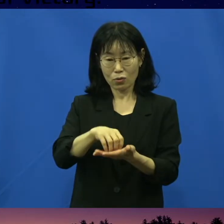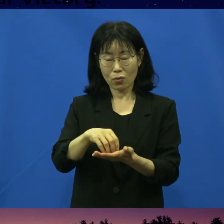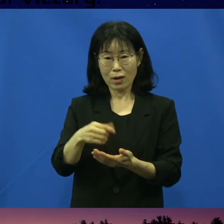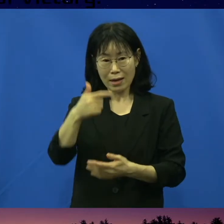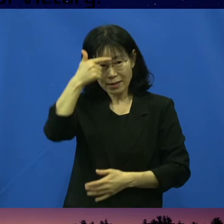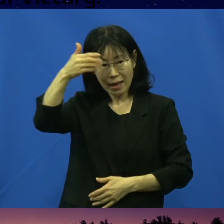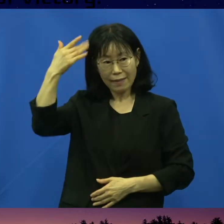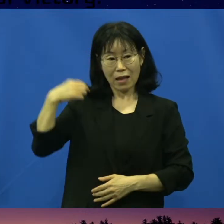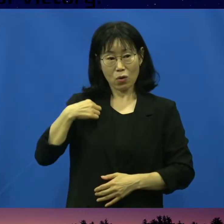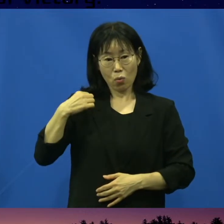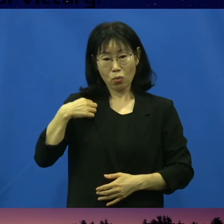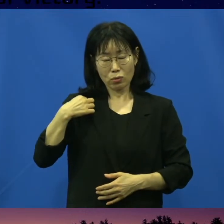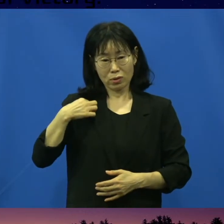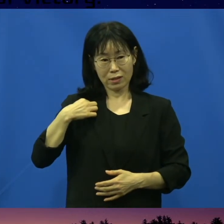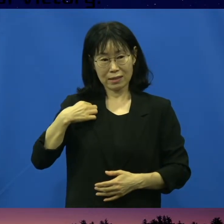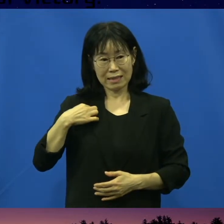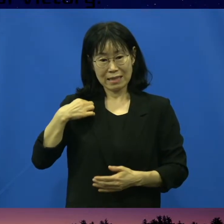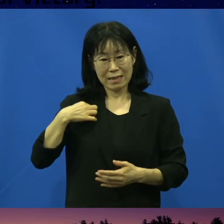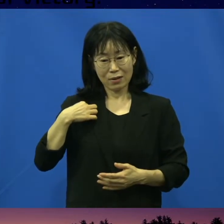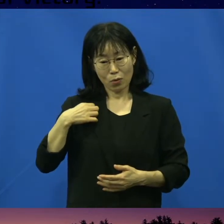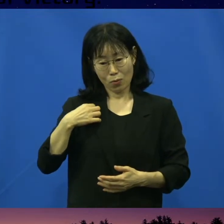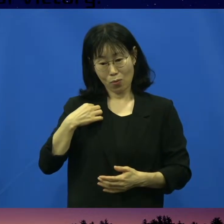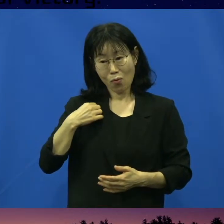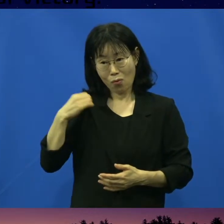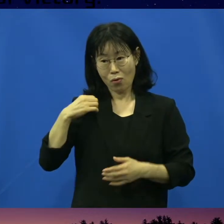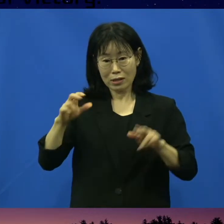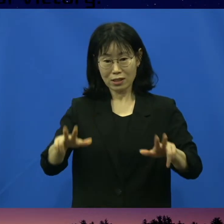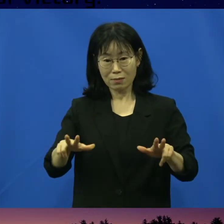옷은 어마어마한 비싼 옷이에요.